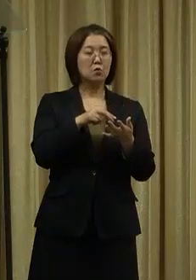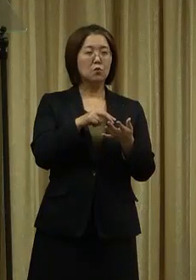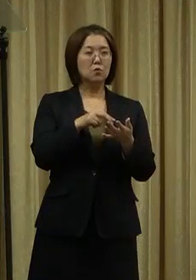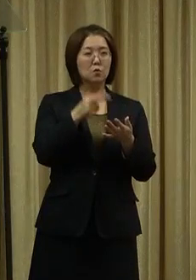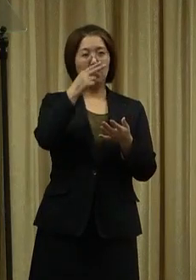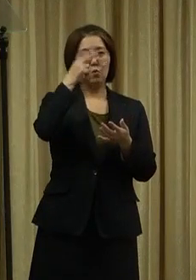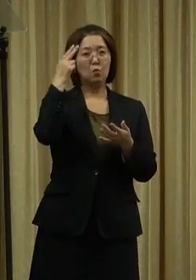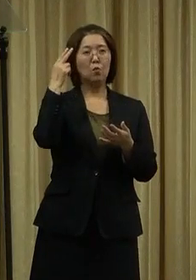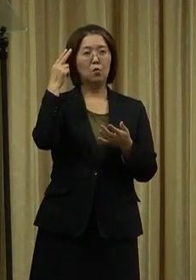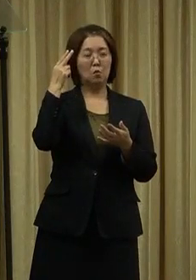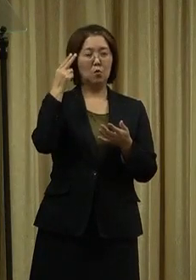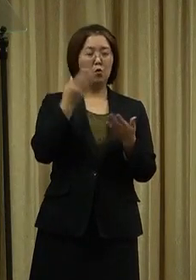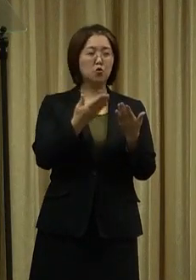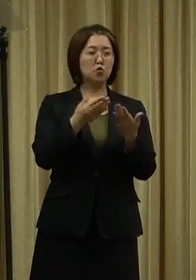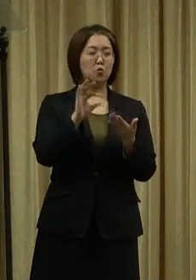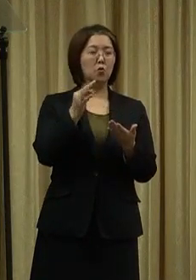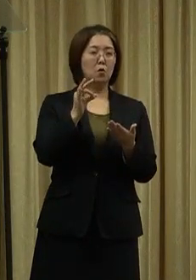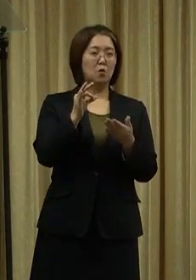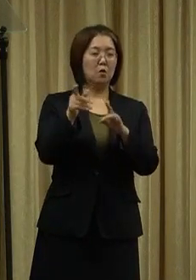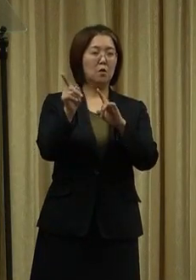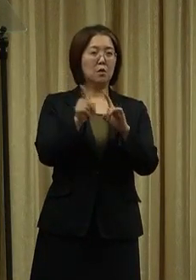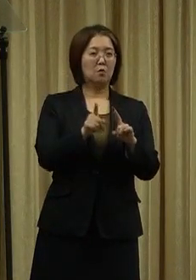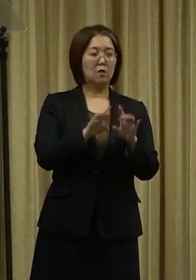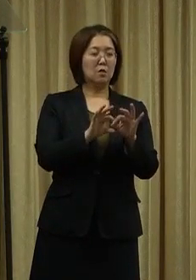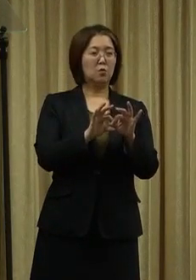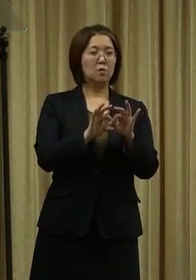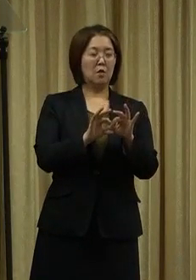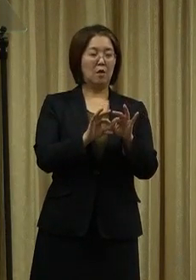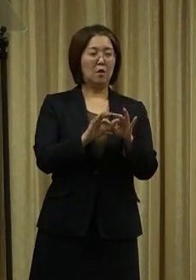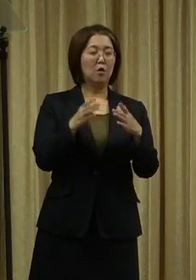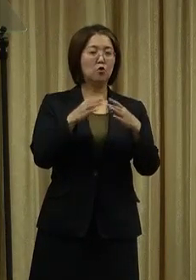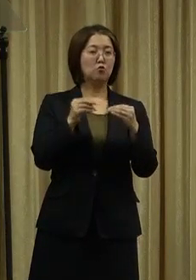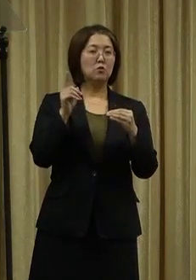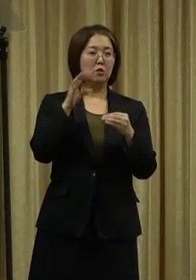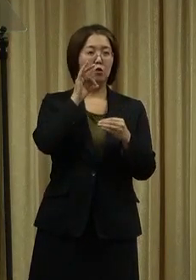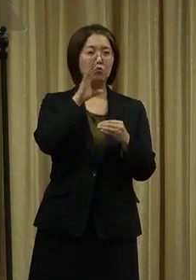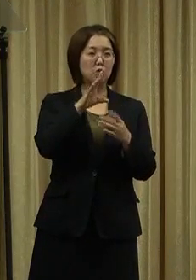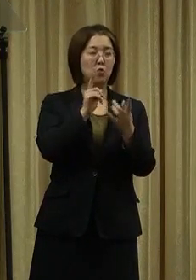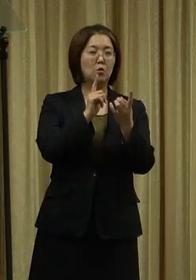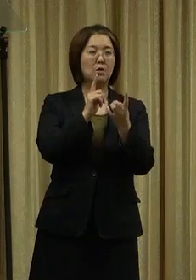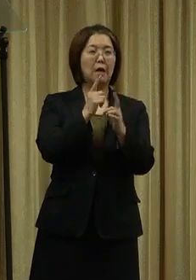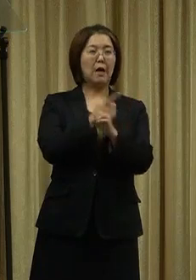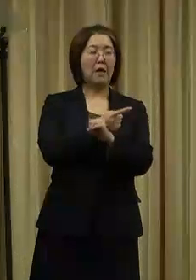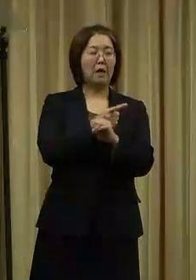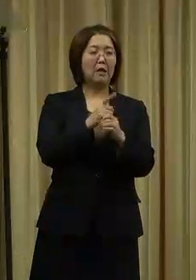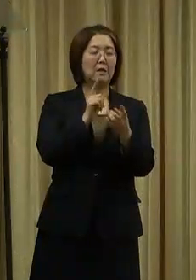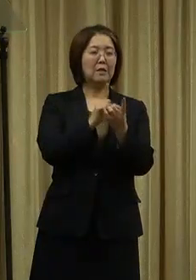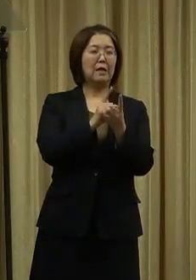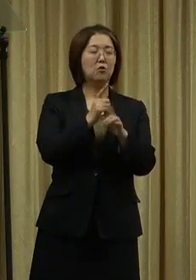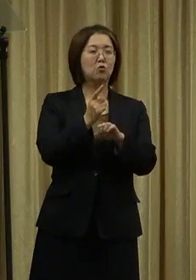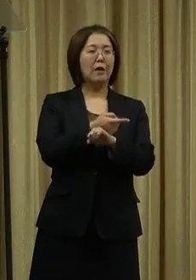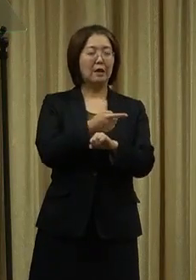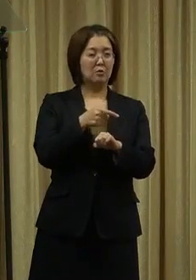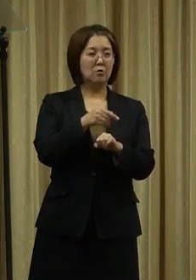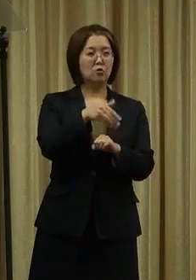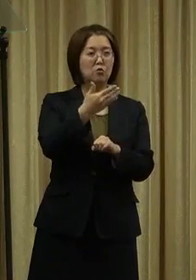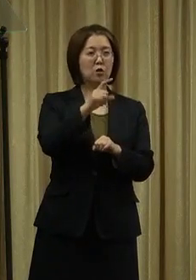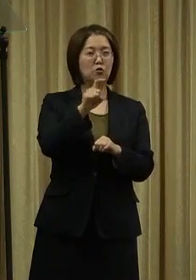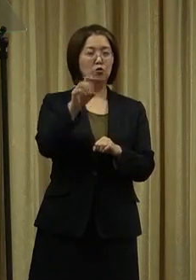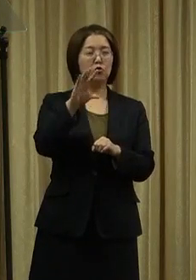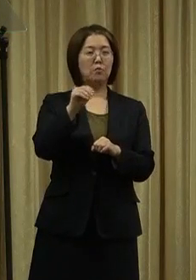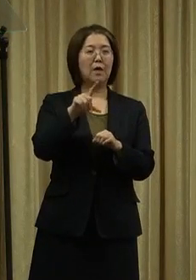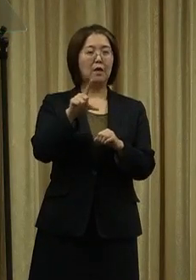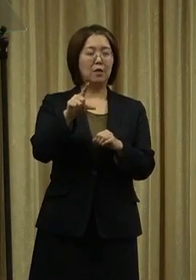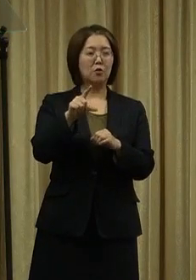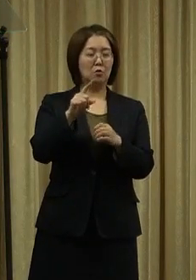私立高等学校の授業料などの減免について国の無償化の対象外となる年収910万円